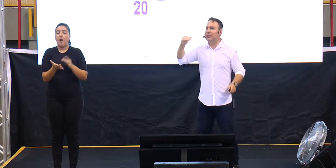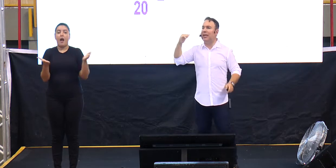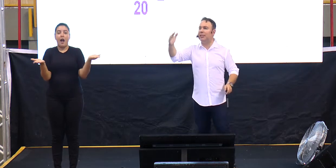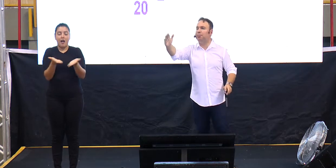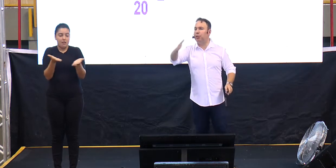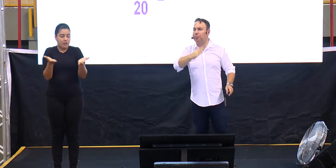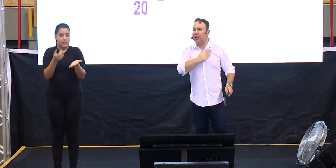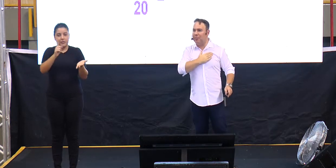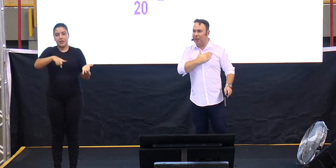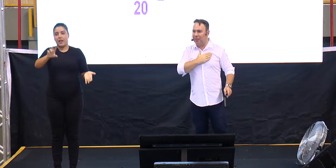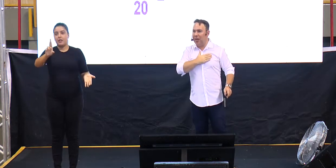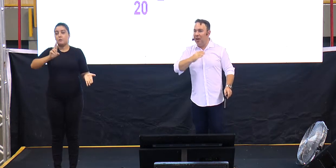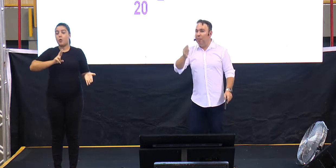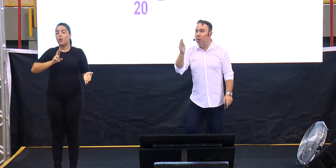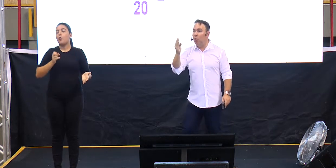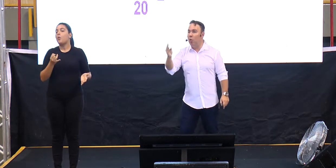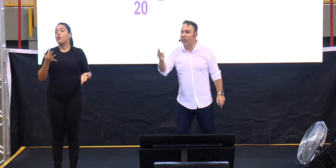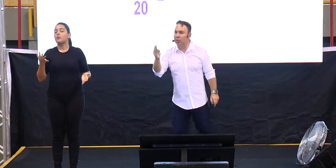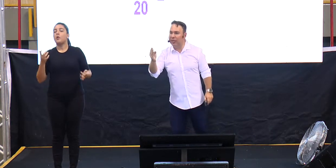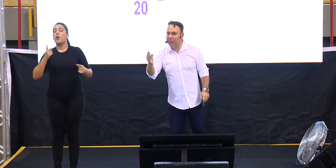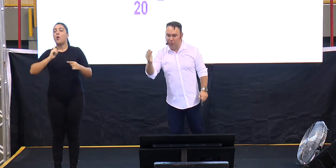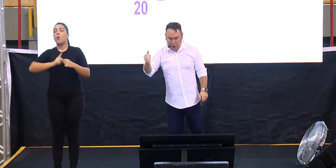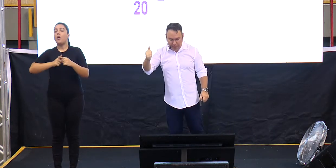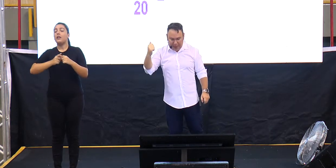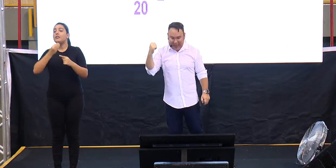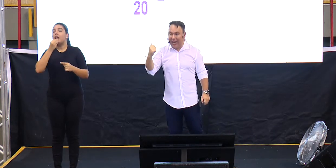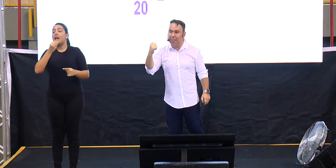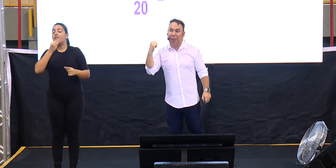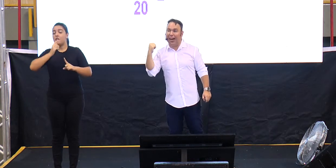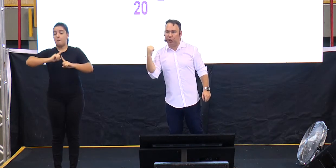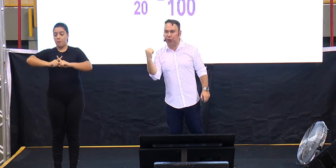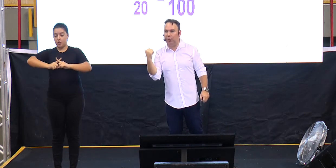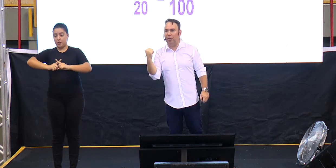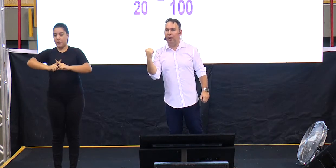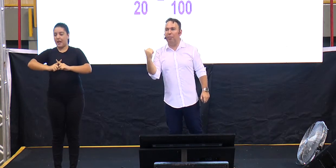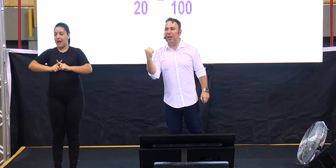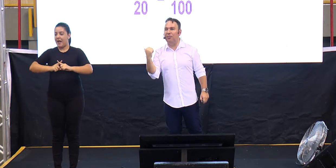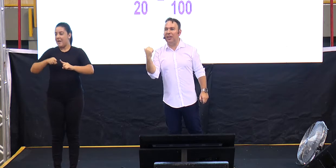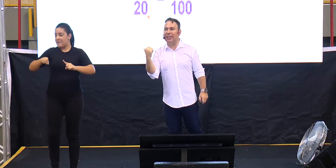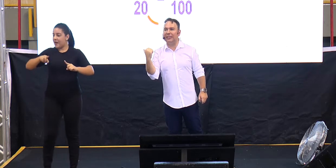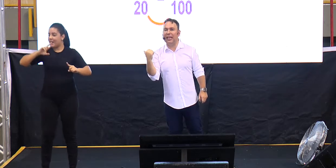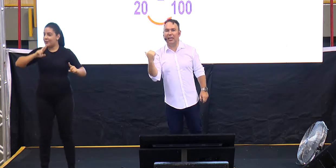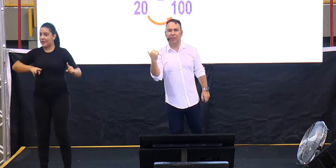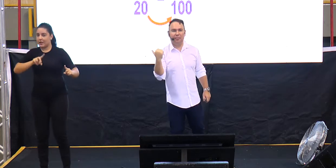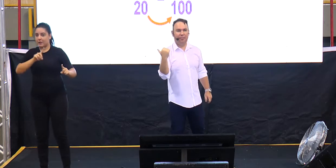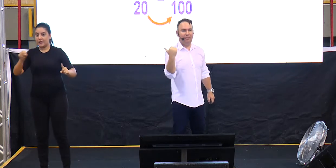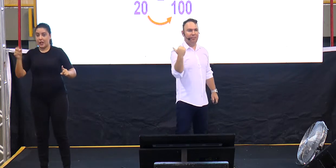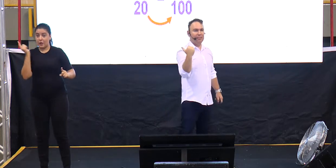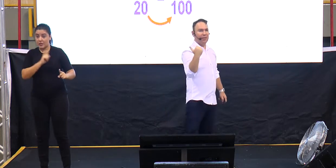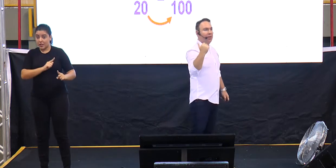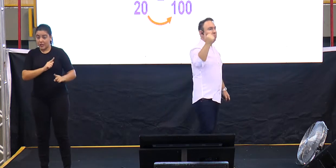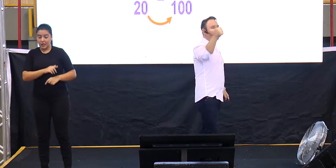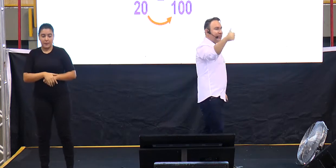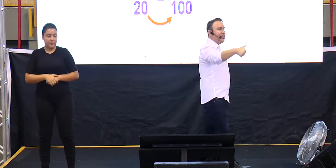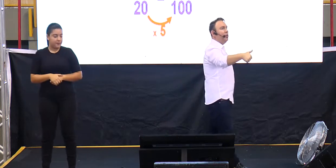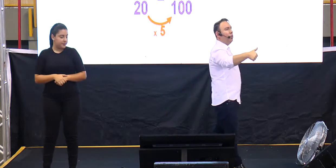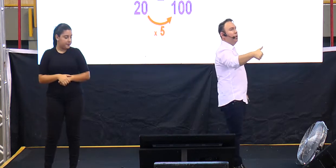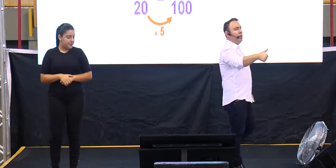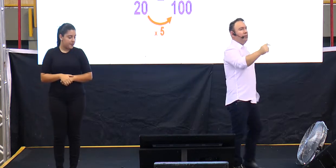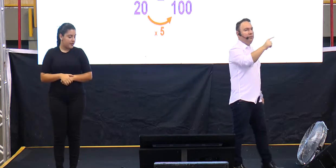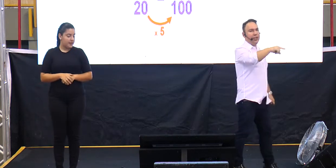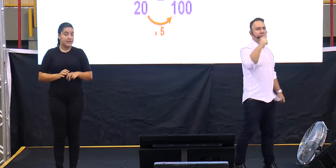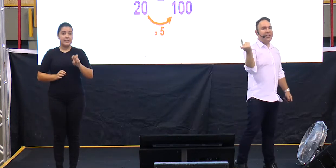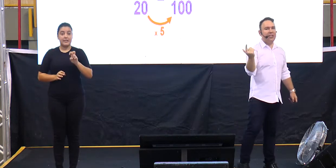você e você responde para mim. Por quanto eu devo multiplicar embaixo para ele virar 100? Por